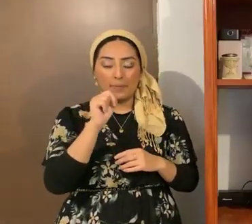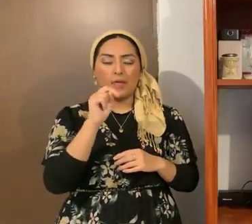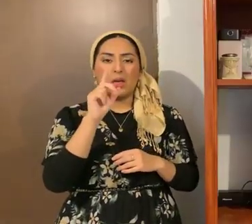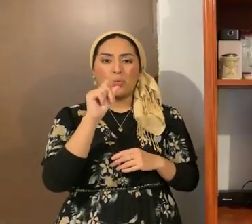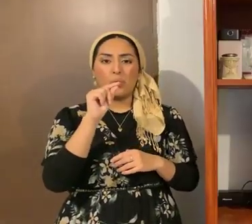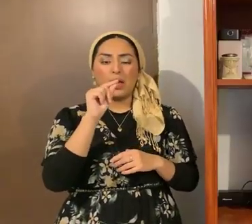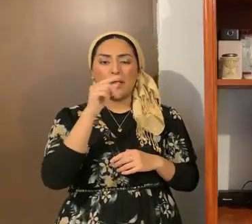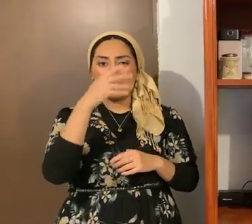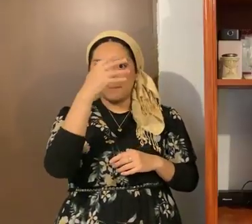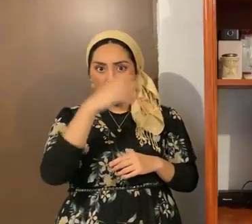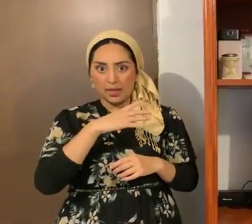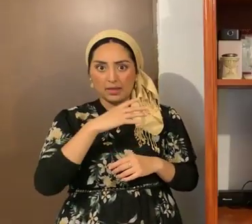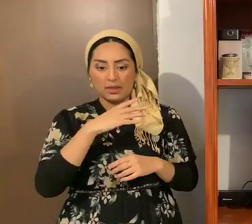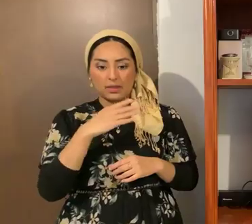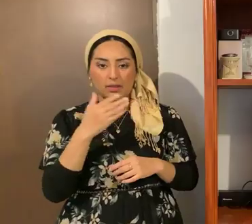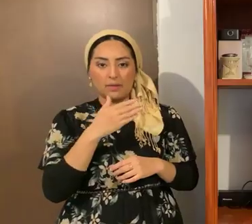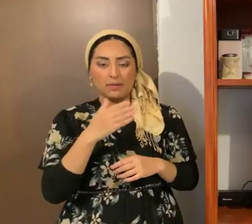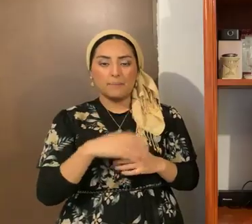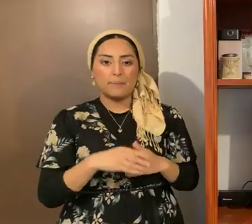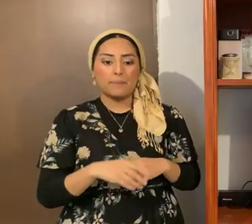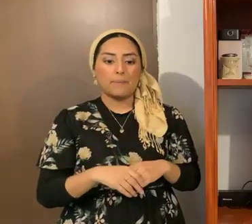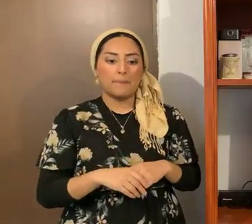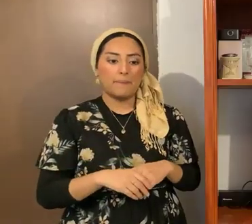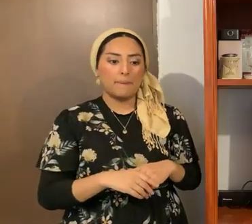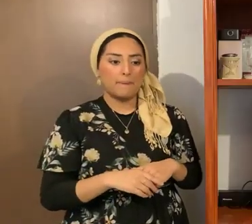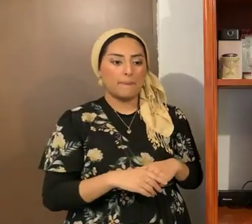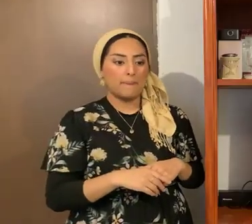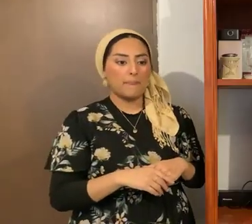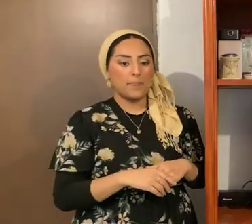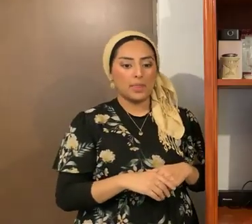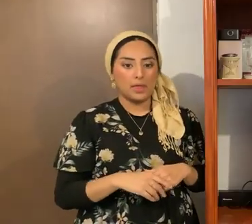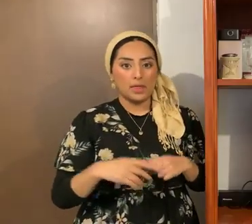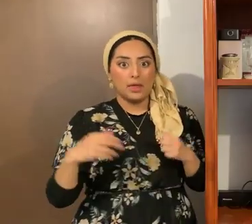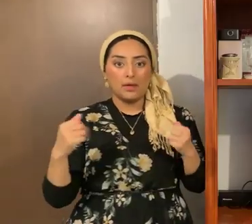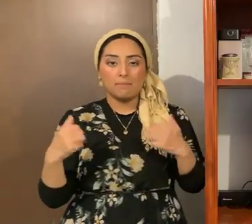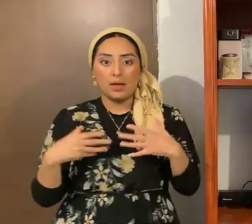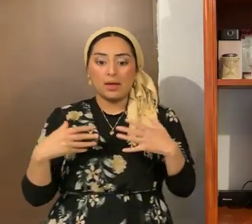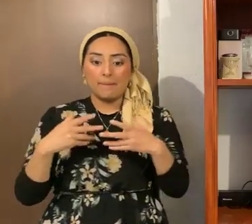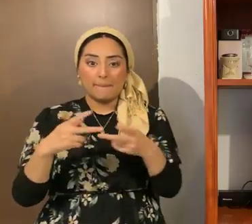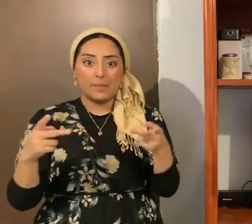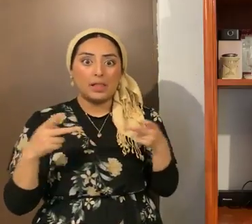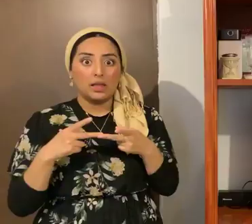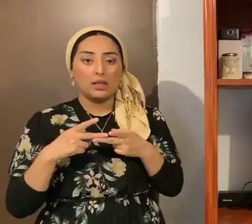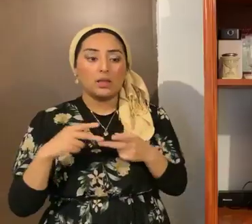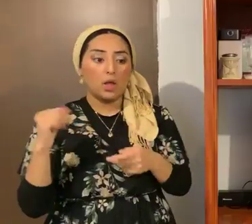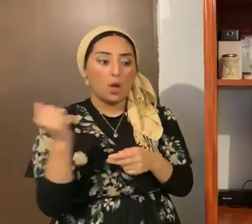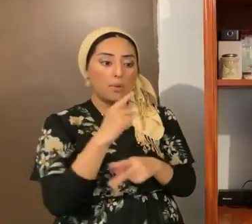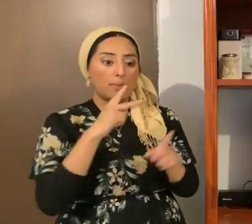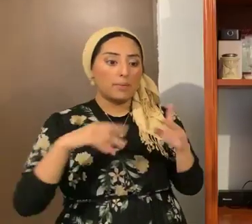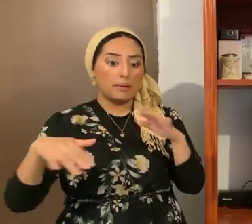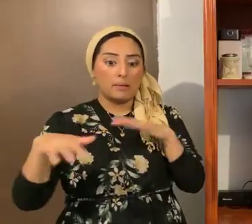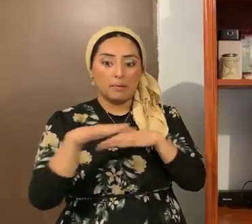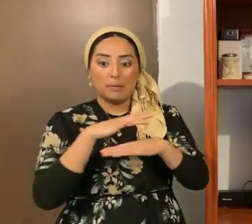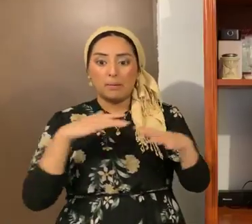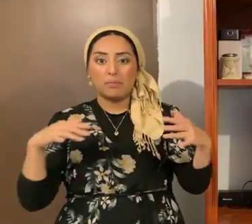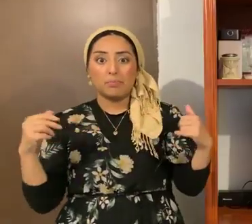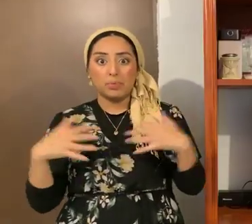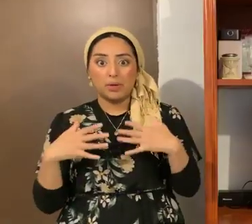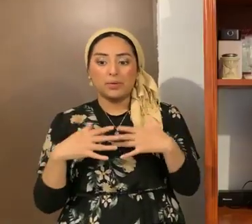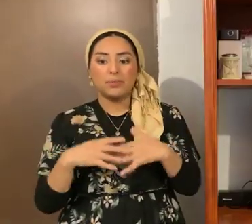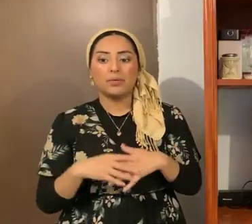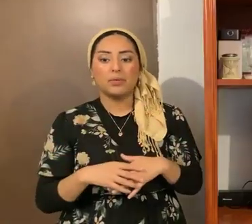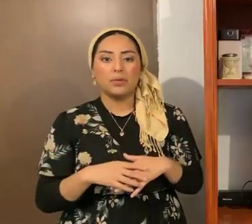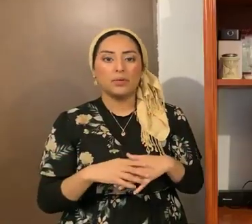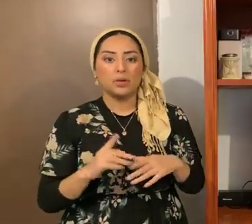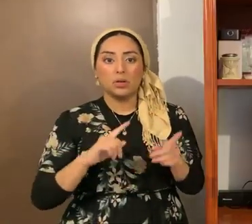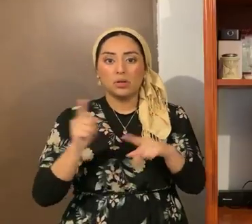hombres, en el espacio de una media yugada de tierra. Y hubo pánico en el campamento y por el campo, y entre toda la gente de la guarnición. Y los que